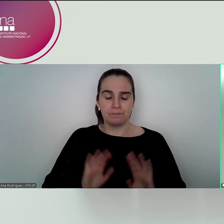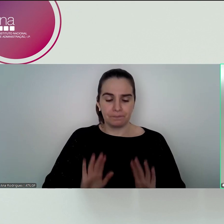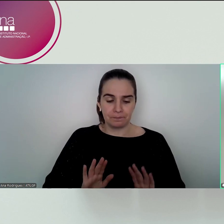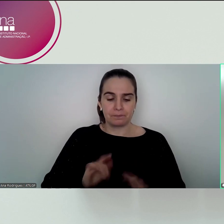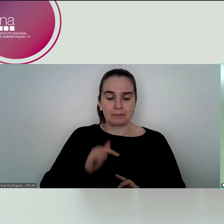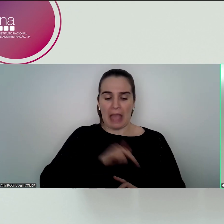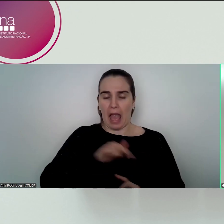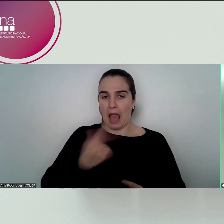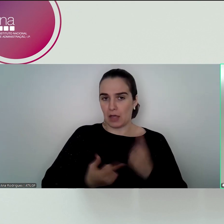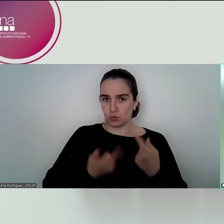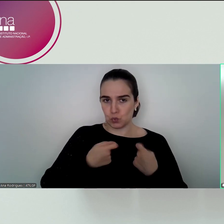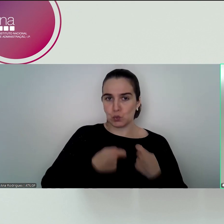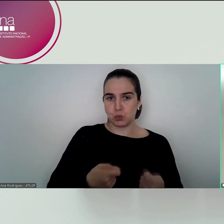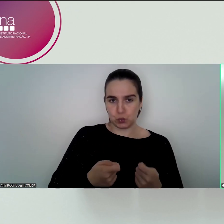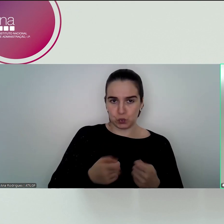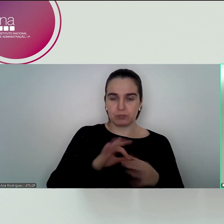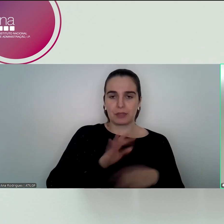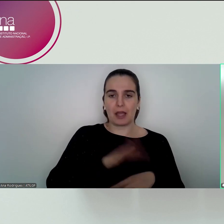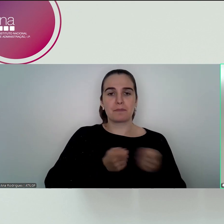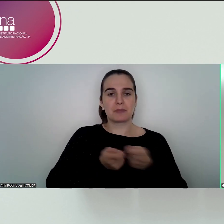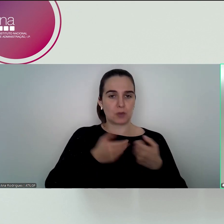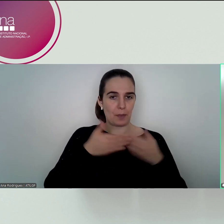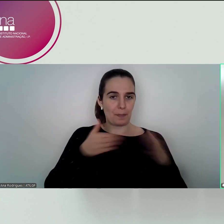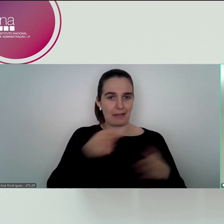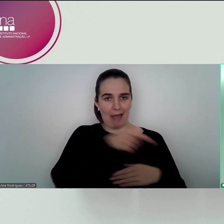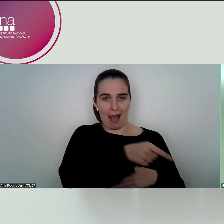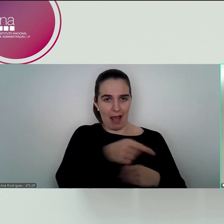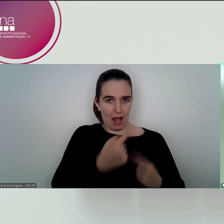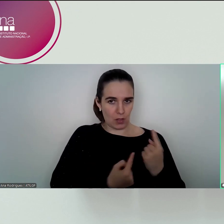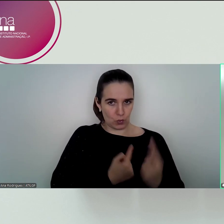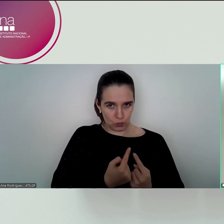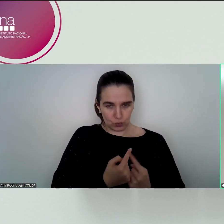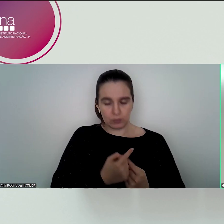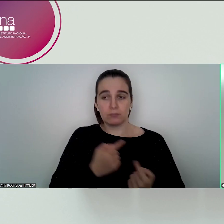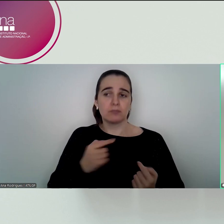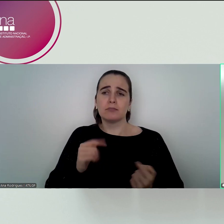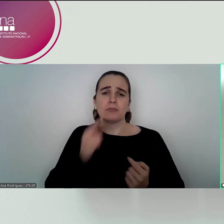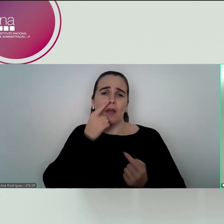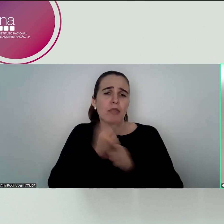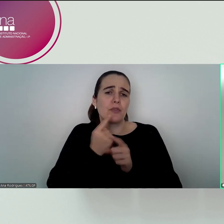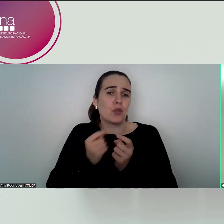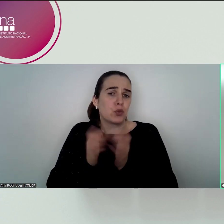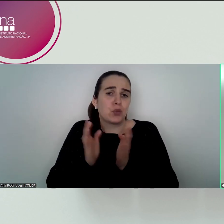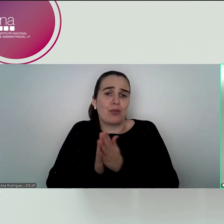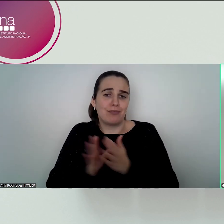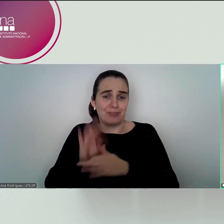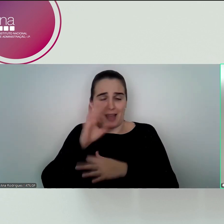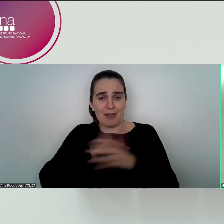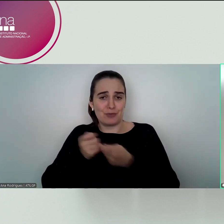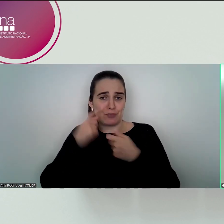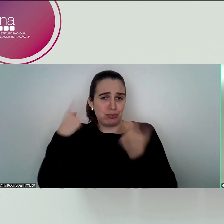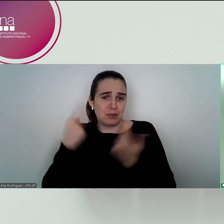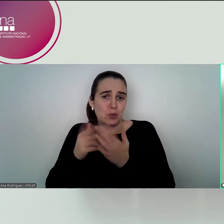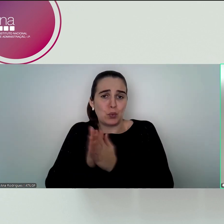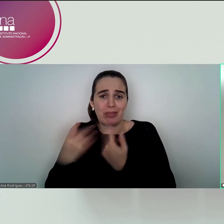custos subjacentes à administração aberta, como existem custos em todas as atividades que são realizadas pela administração